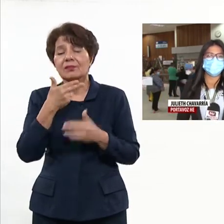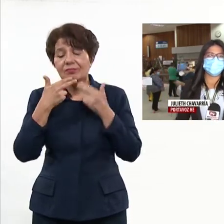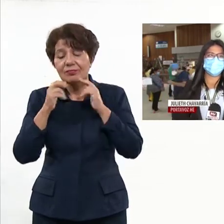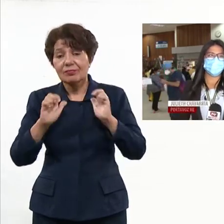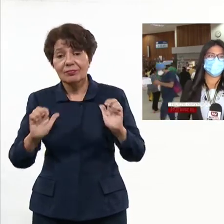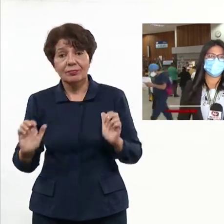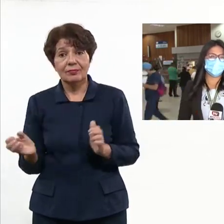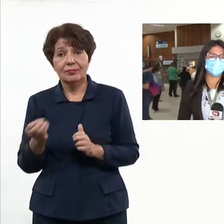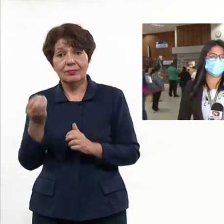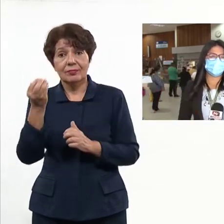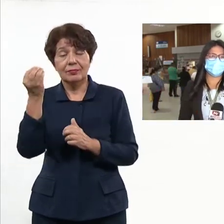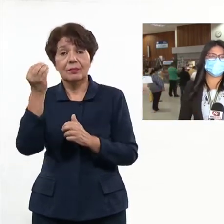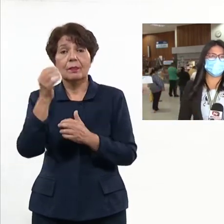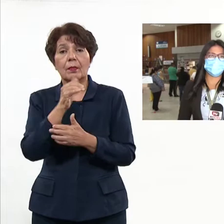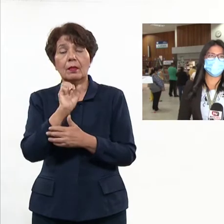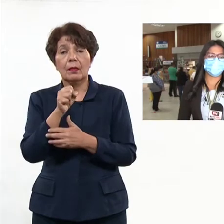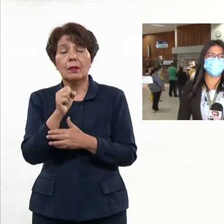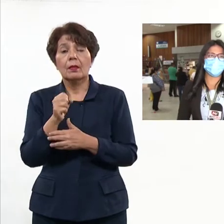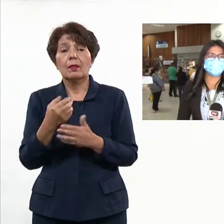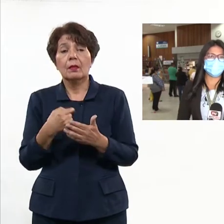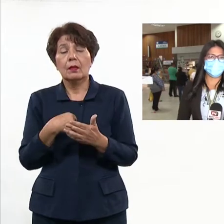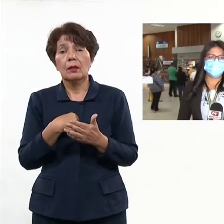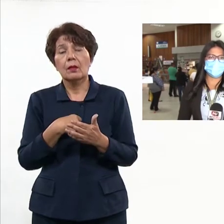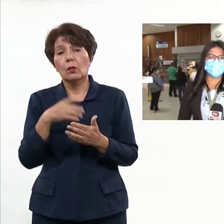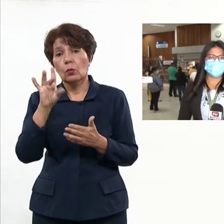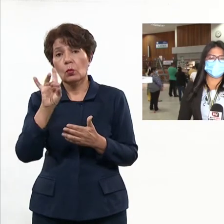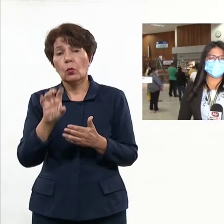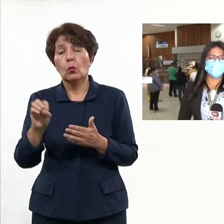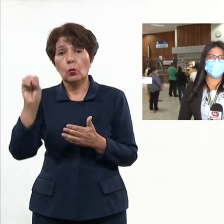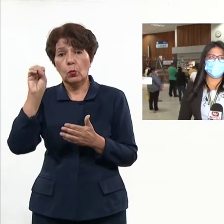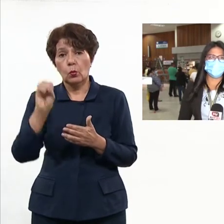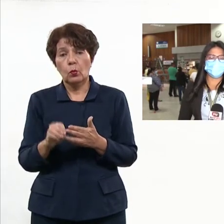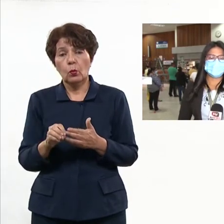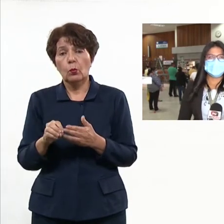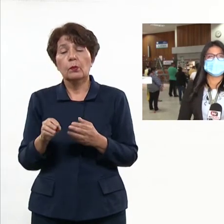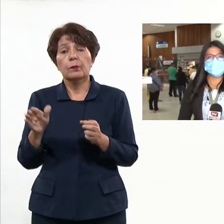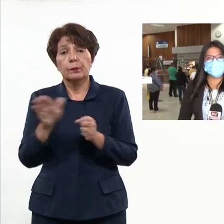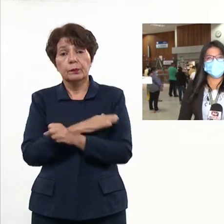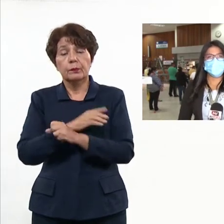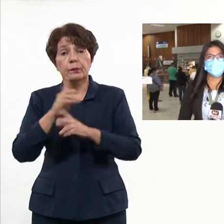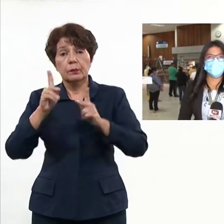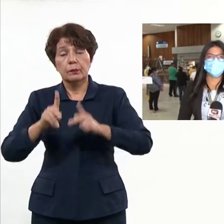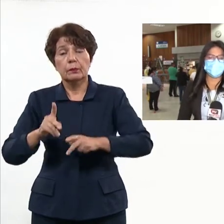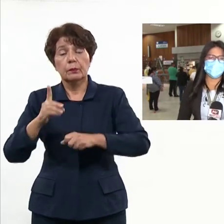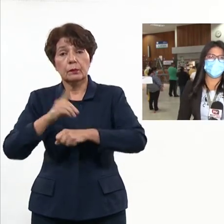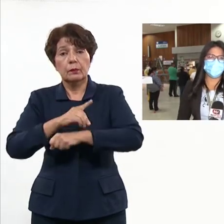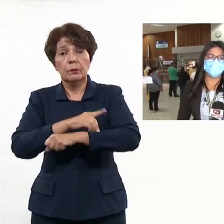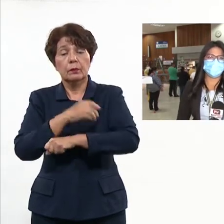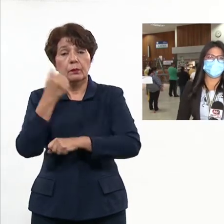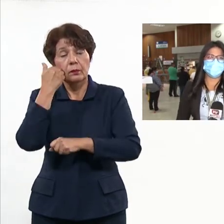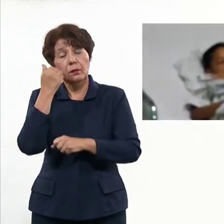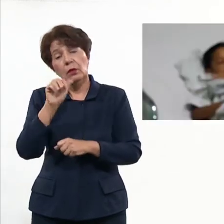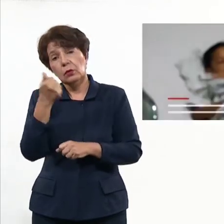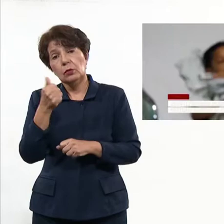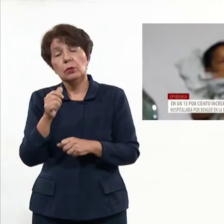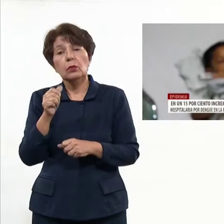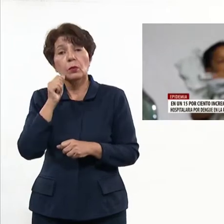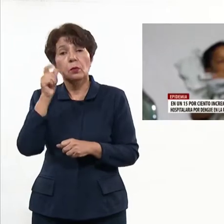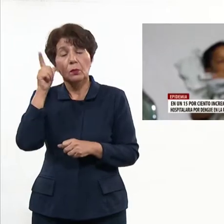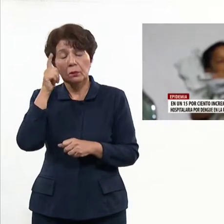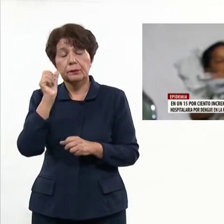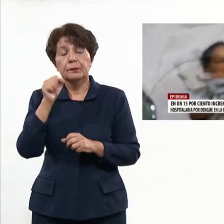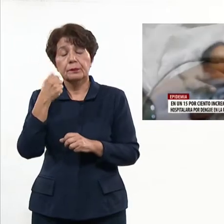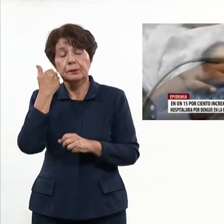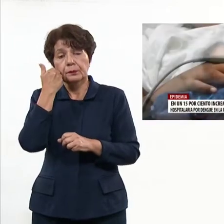estamos hablando de un representando en un 80 por ciento del total de los casos y el resto son personas adultas el